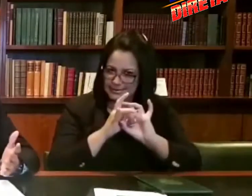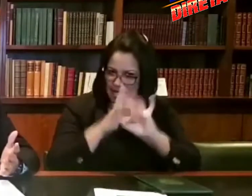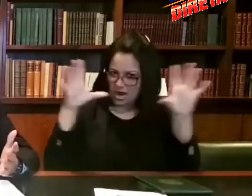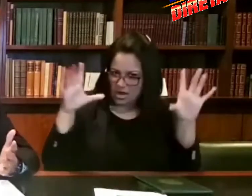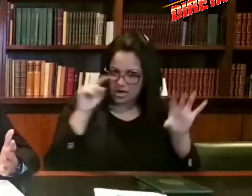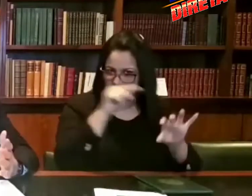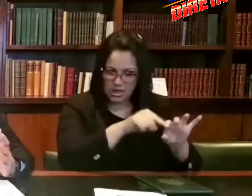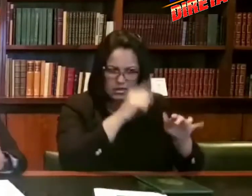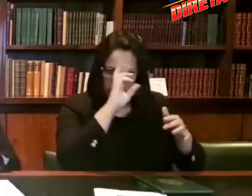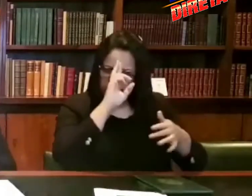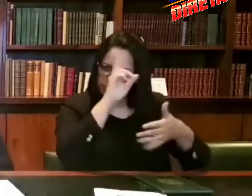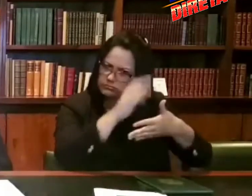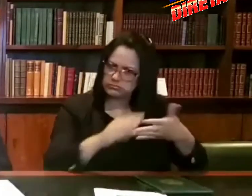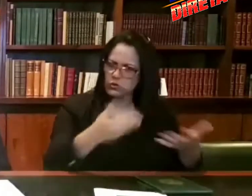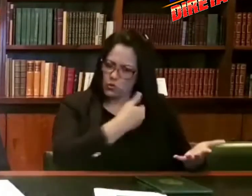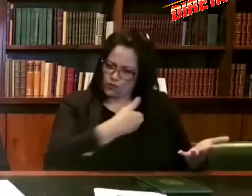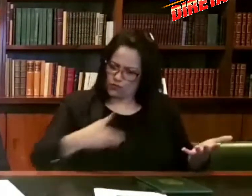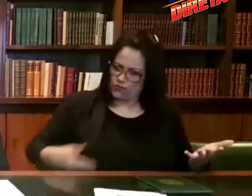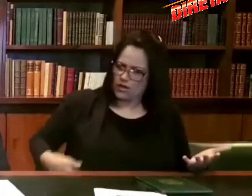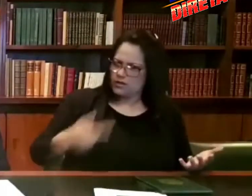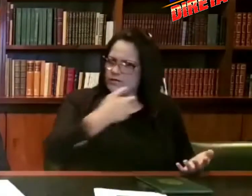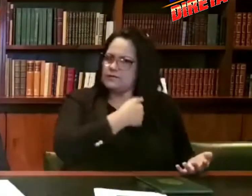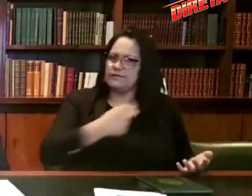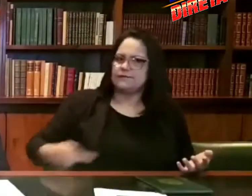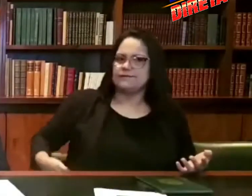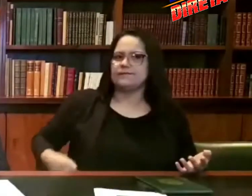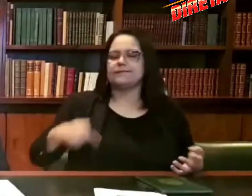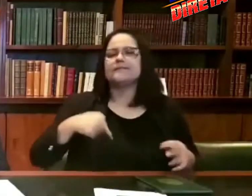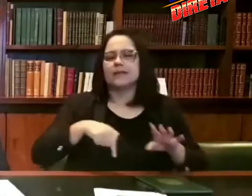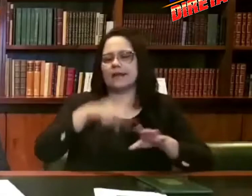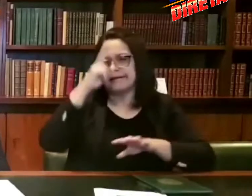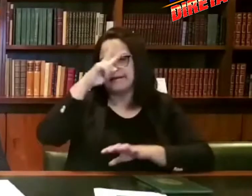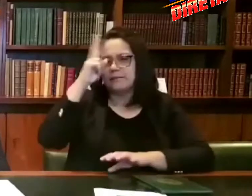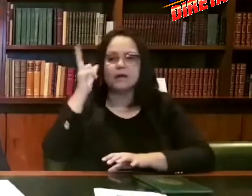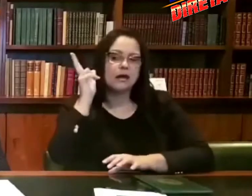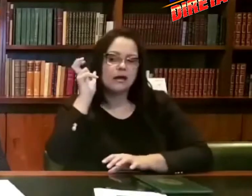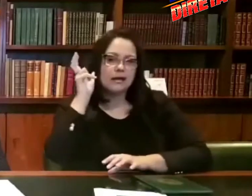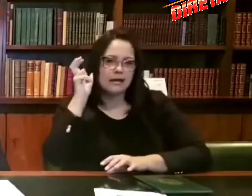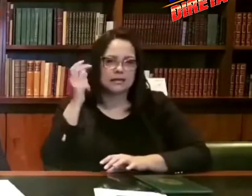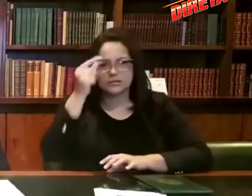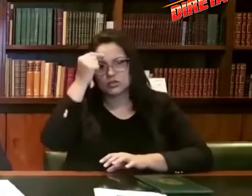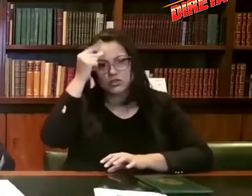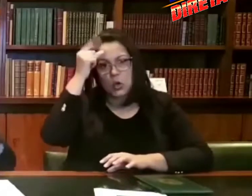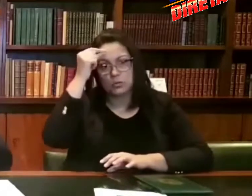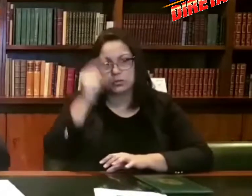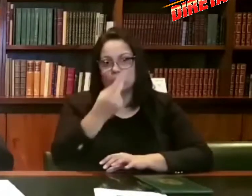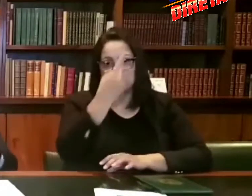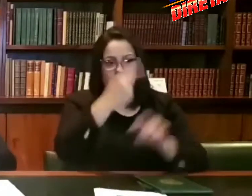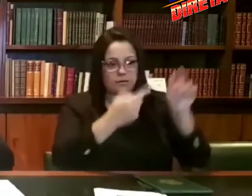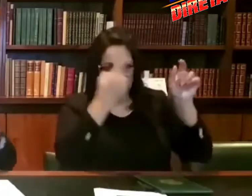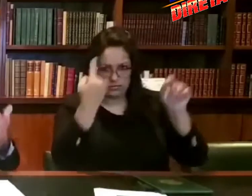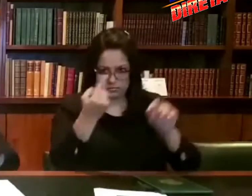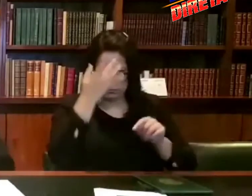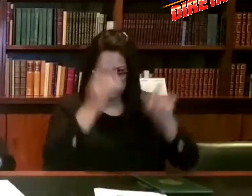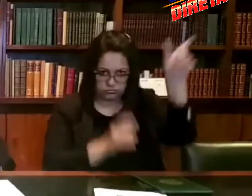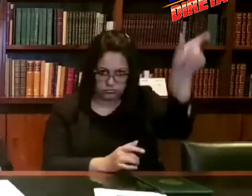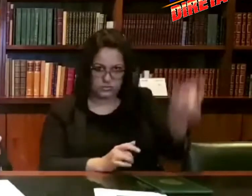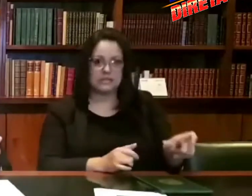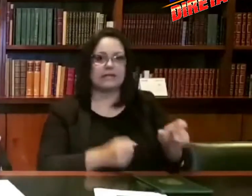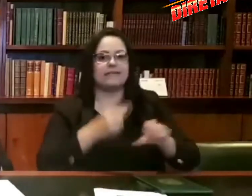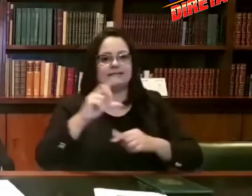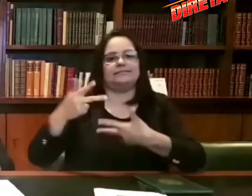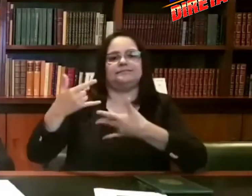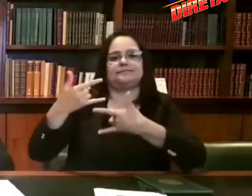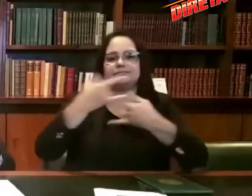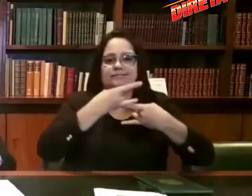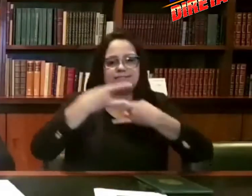do executivo. Afinal de contas, né, eu vi uma posição hoje bastante firme aí durante uma